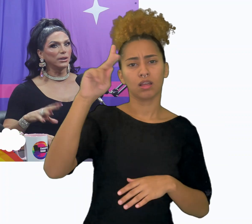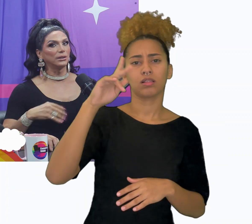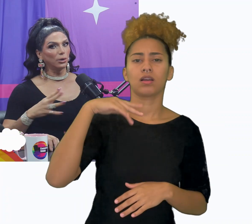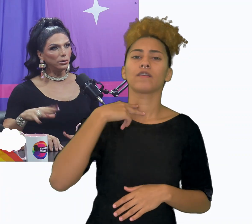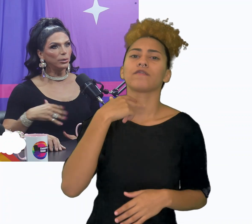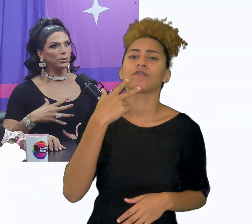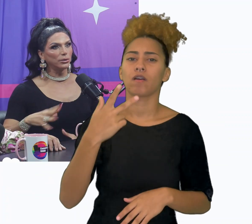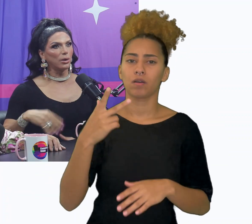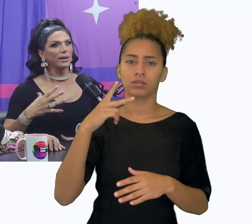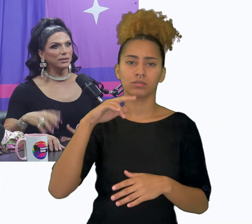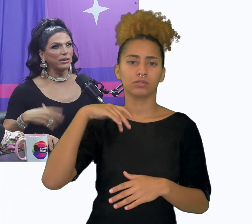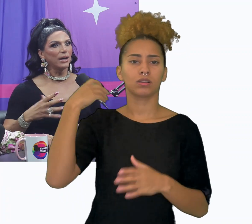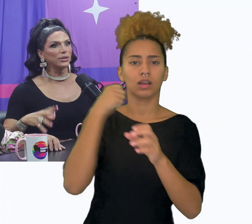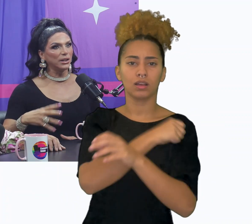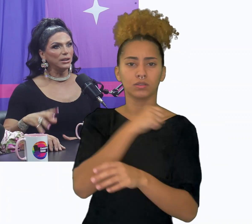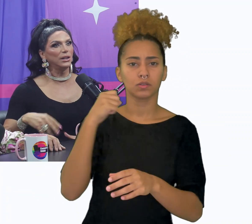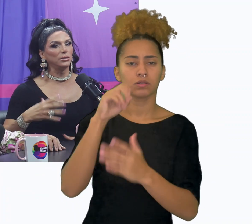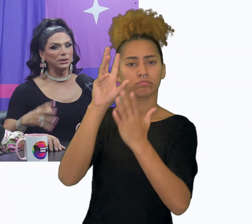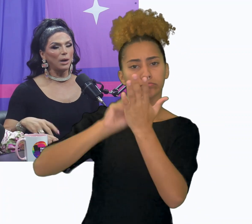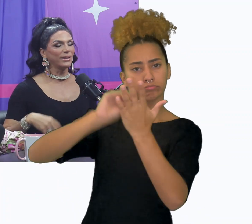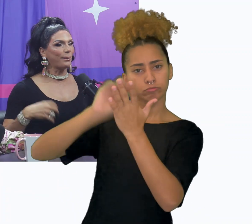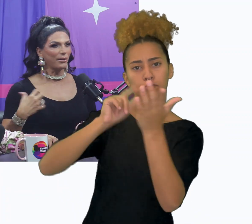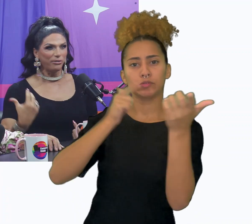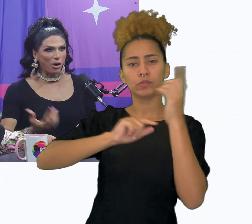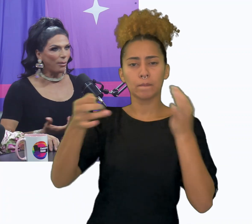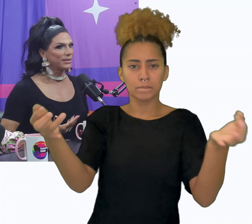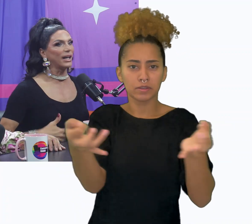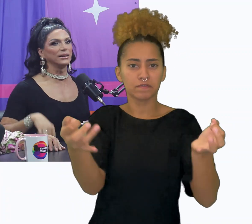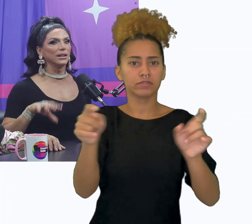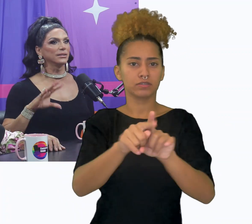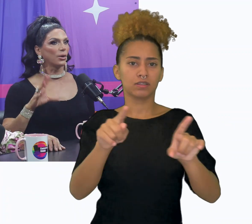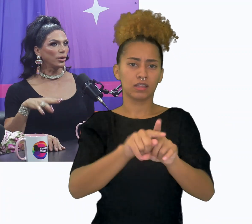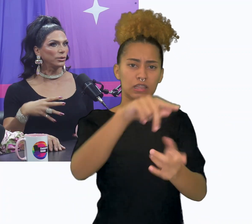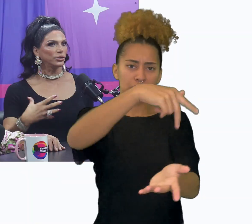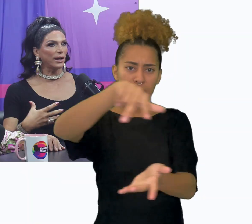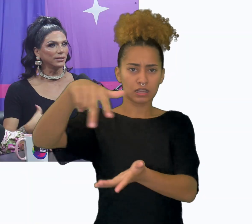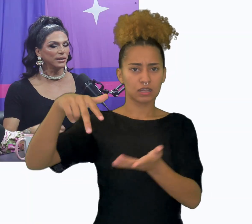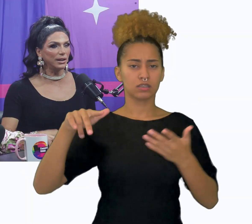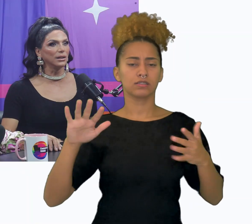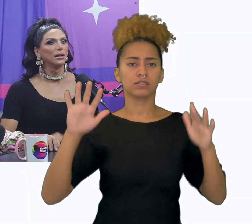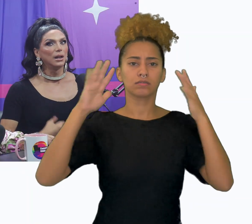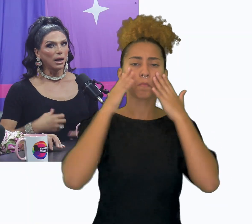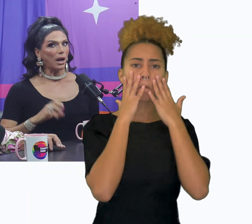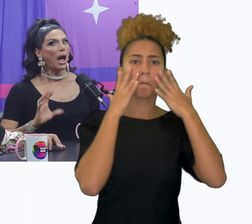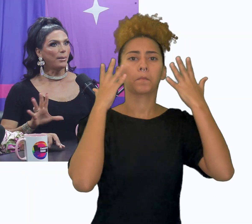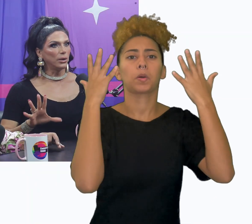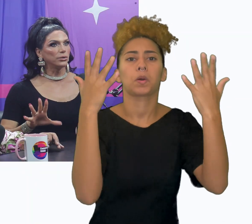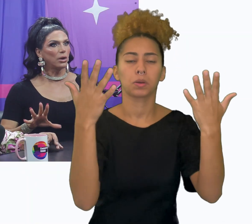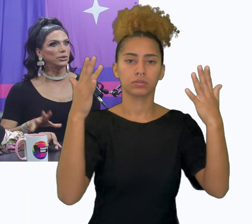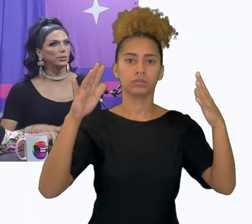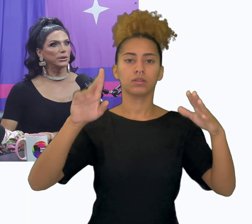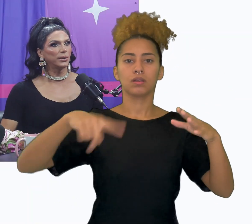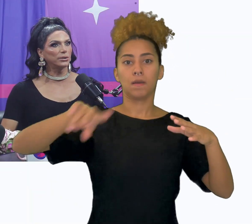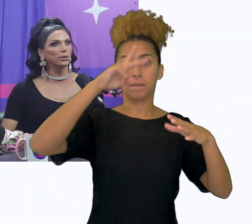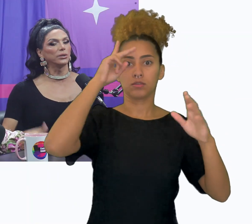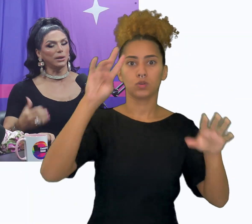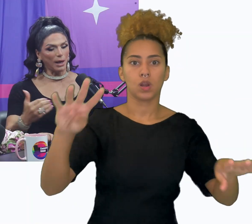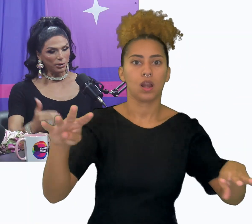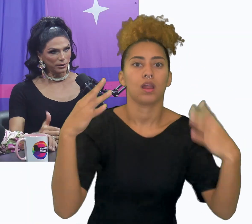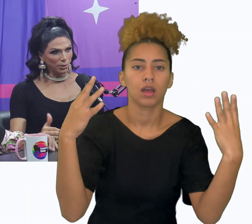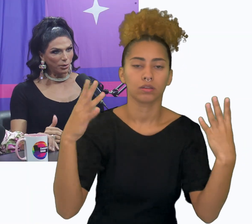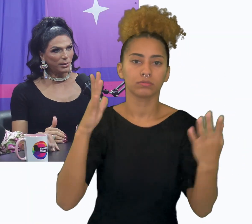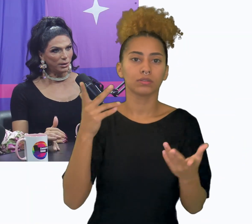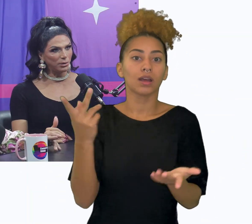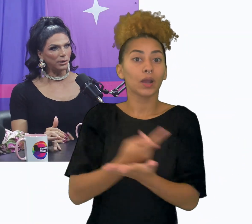foi uma coisa que todo mundo, quando começa, vai adquirindo e tal, mas a performance, a dança, a coisa do estar em cena, abriu os olhos de muitas pessoas.